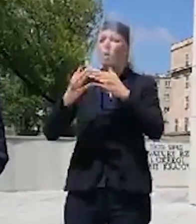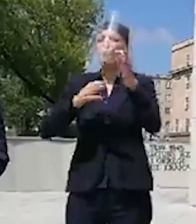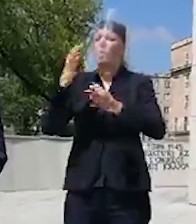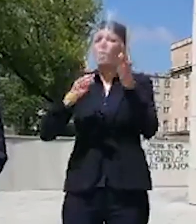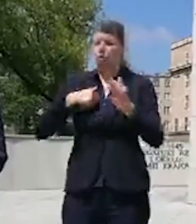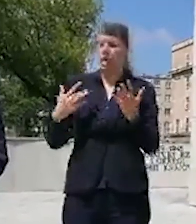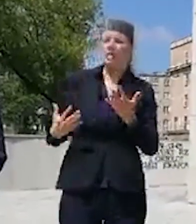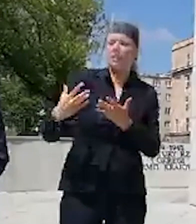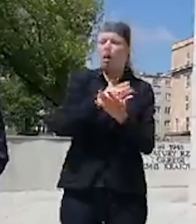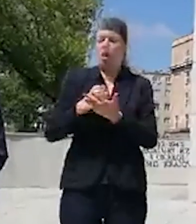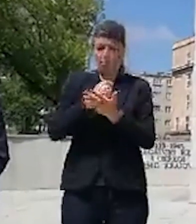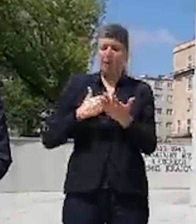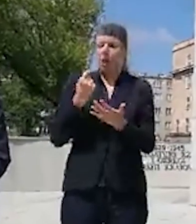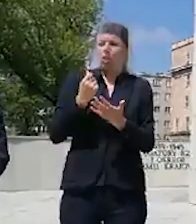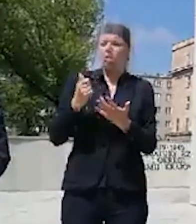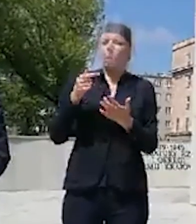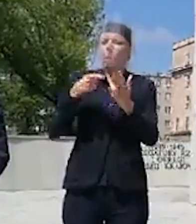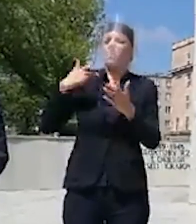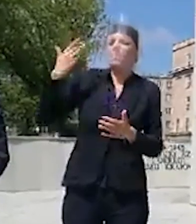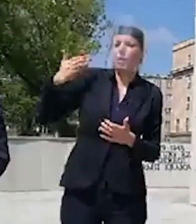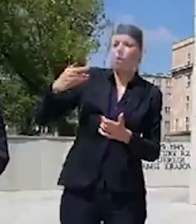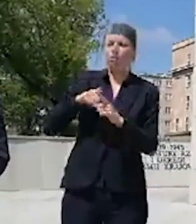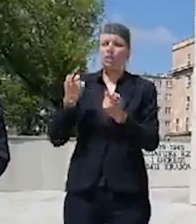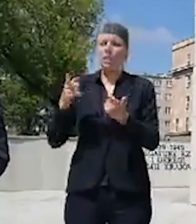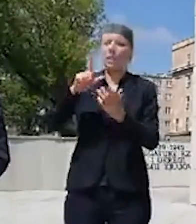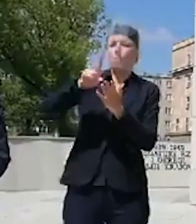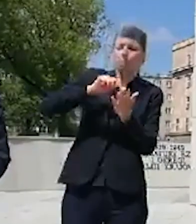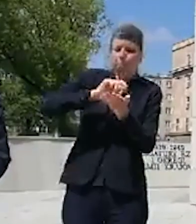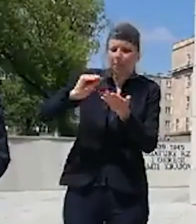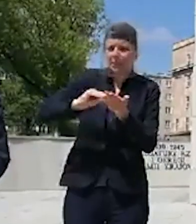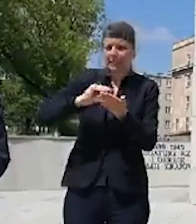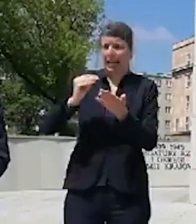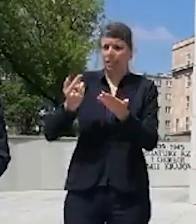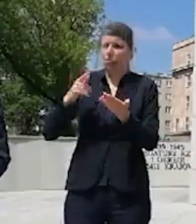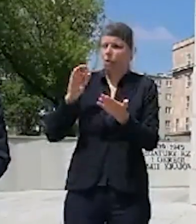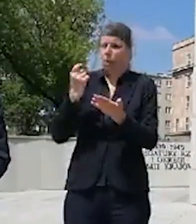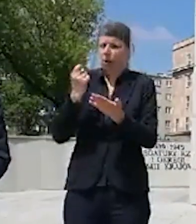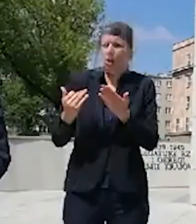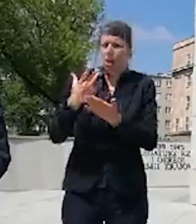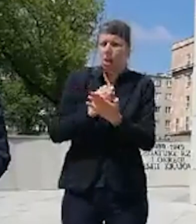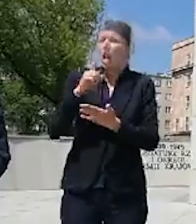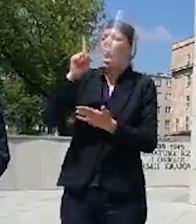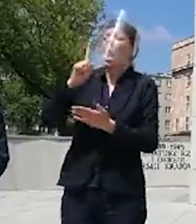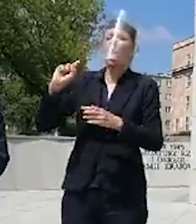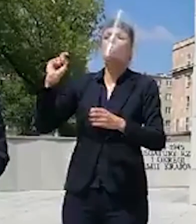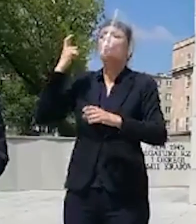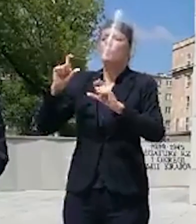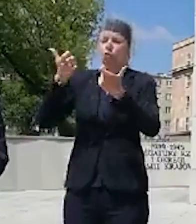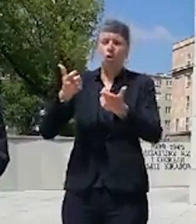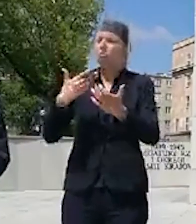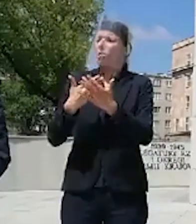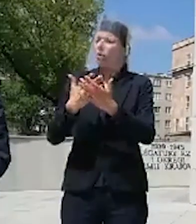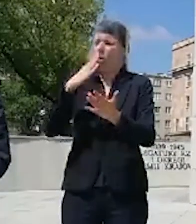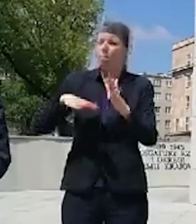życiu jako pisarz, jako wykładowca. Natomiast narzędziem, po co jest oświadczenie majątkowe? Oświadczenie majątkowe jest po to, żeby sprawdzić,